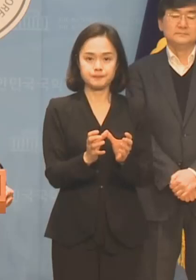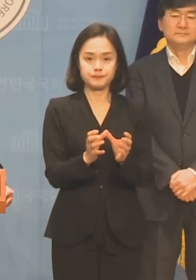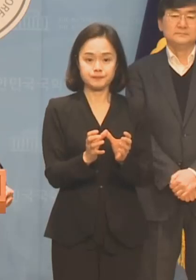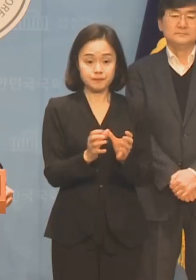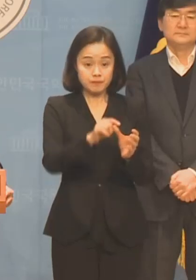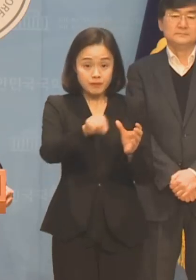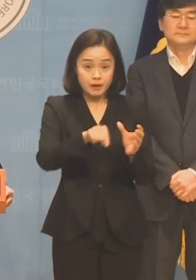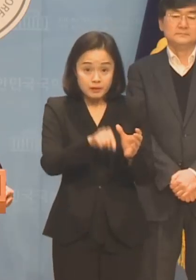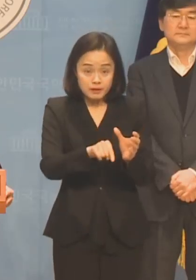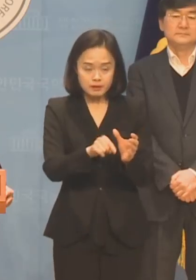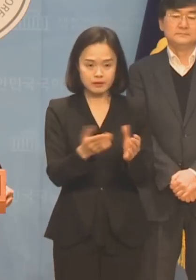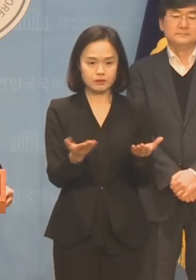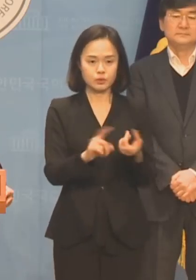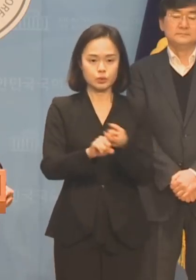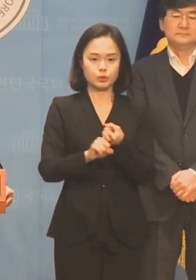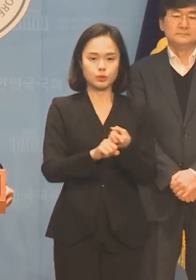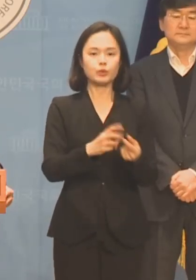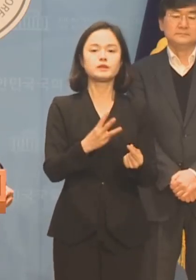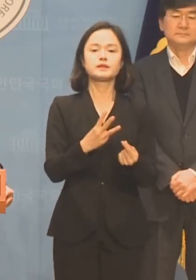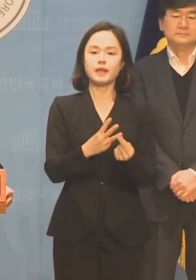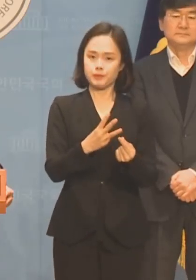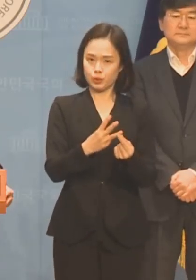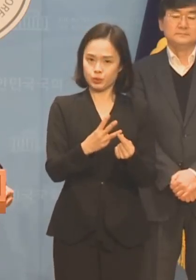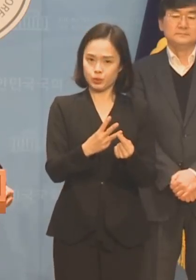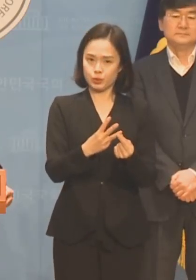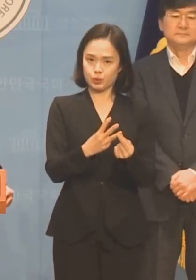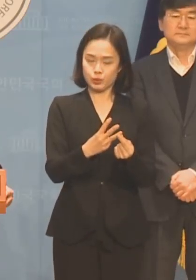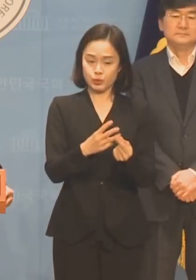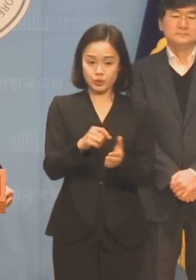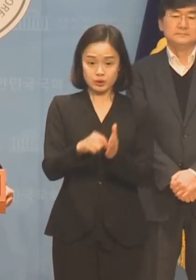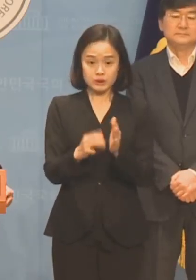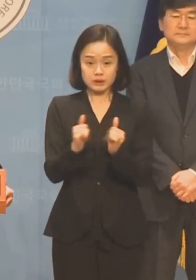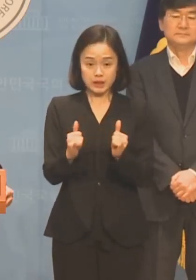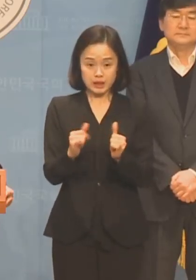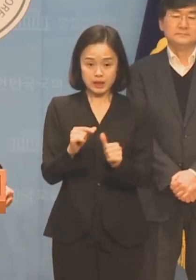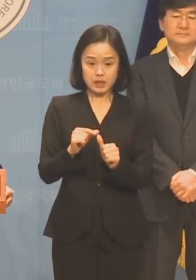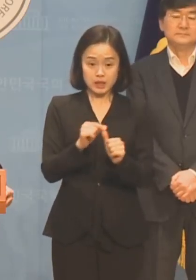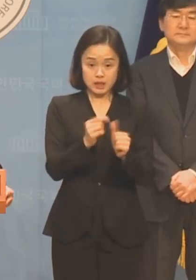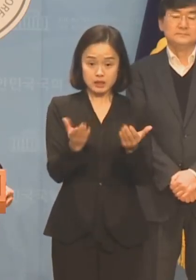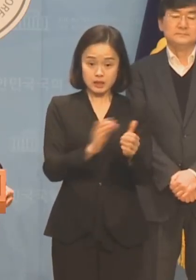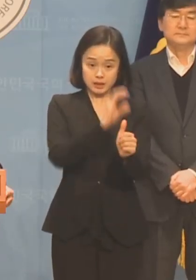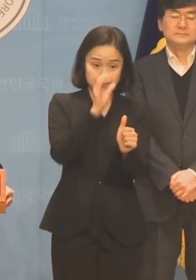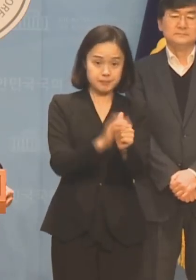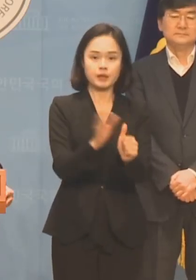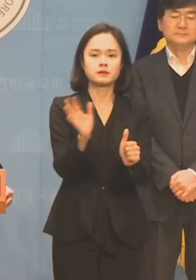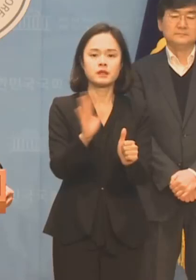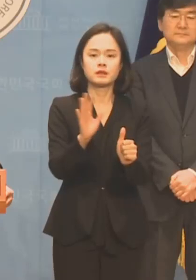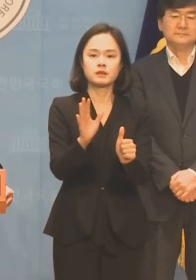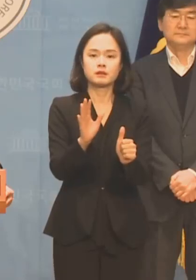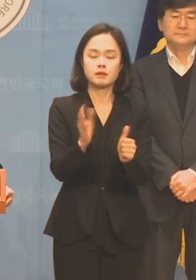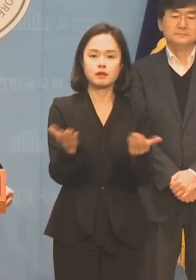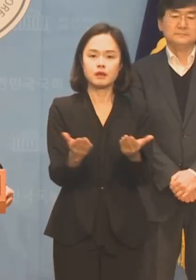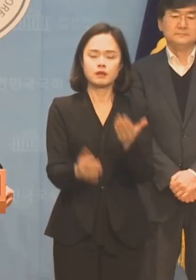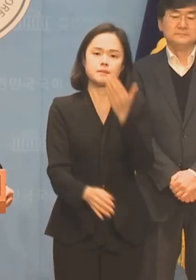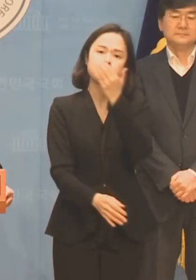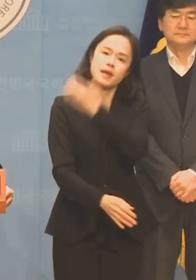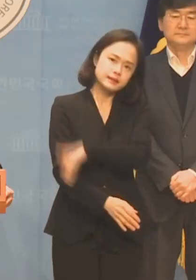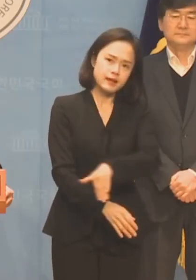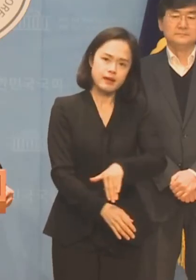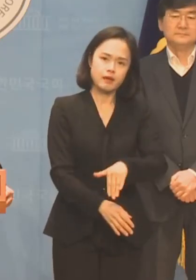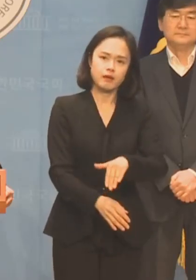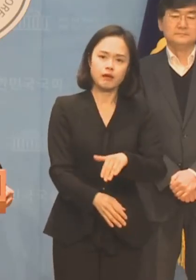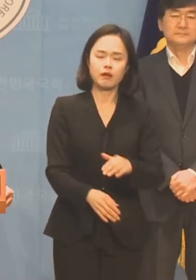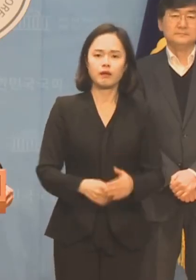소속 기자들이 한 명도 배치되지 않는 그런 참담한 일을 겪어오다가 안영준 사장이 들어온 다음에